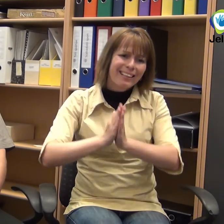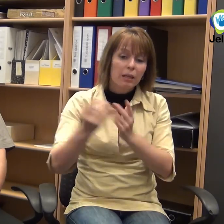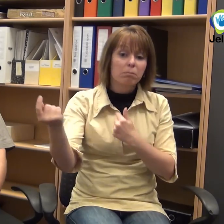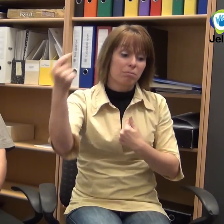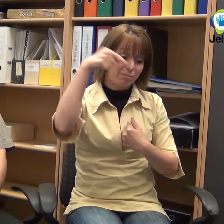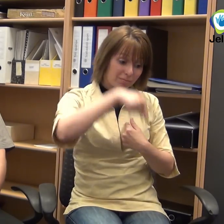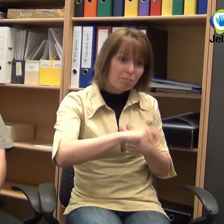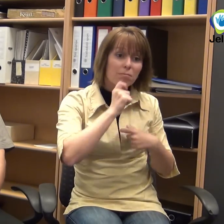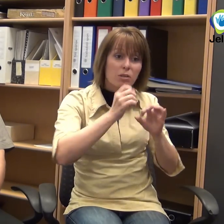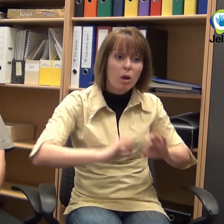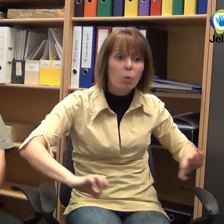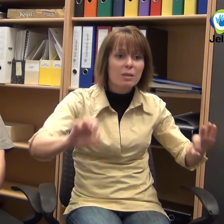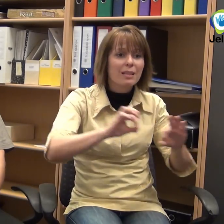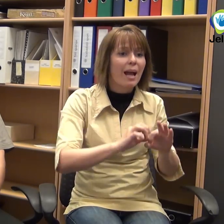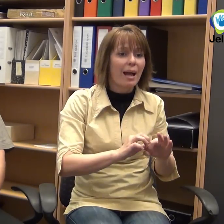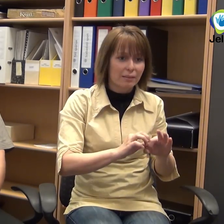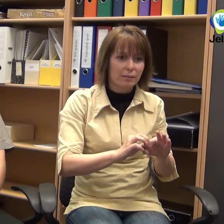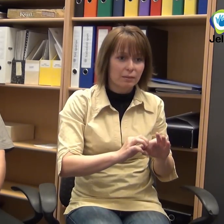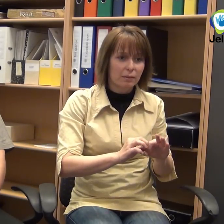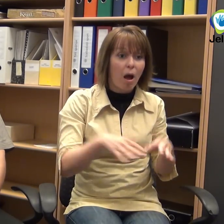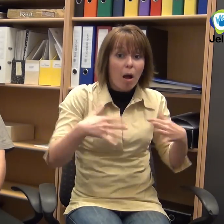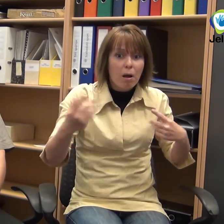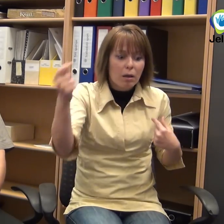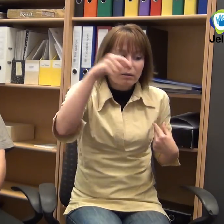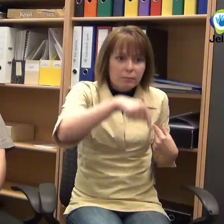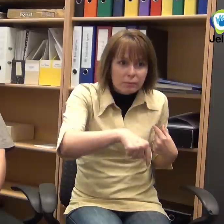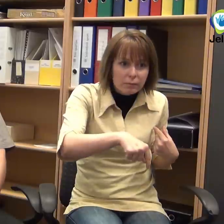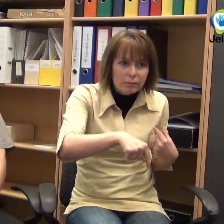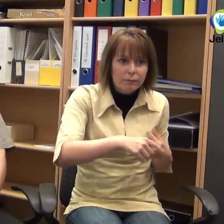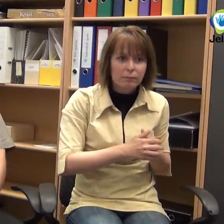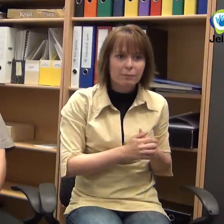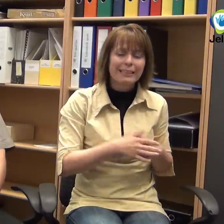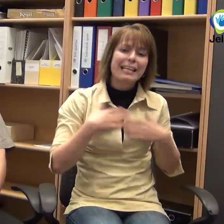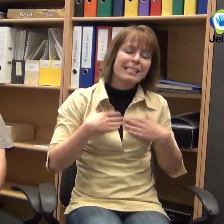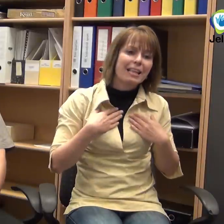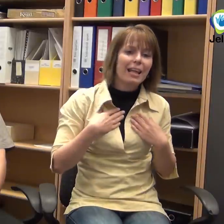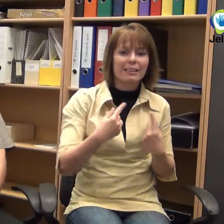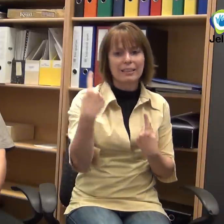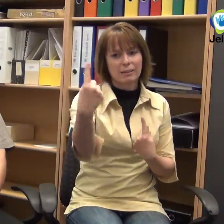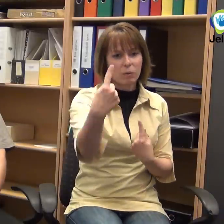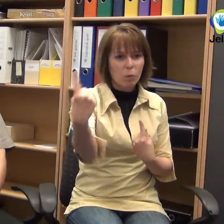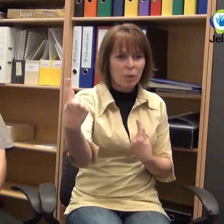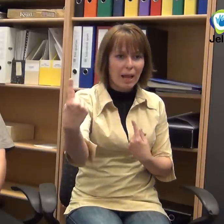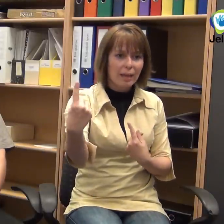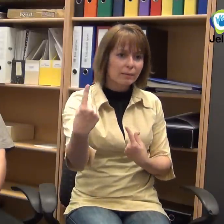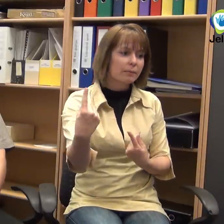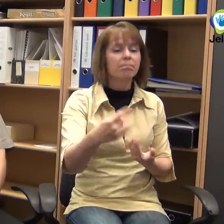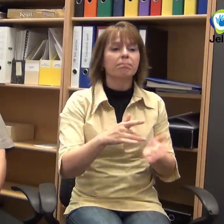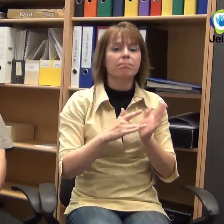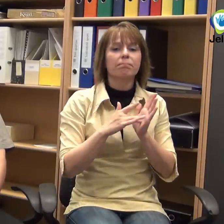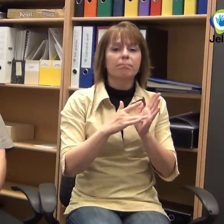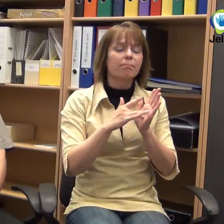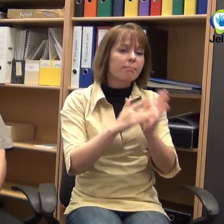el nagyon-nagyon rövid időn belül ide Magyarországra. Szeretnénk őket bevinni a